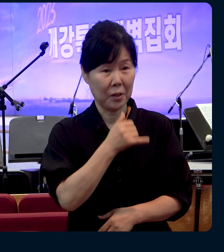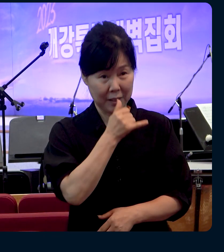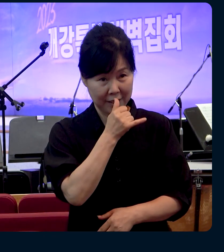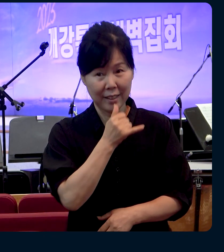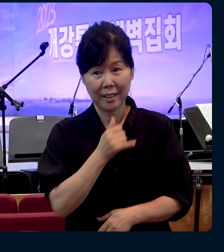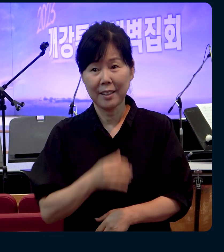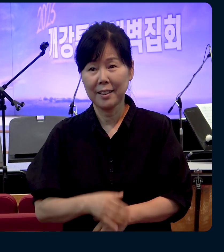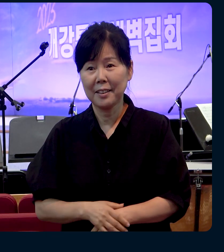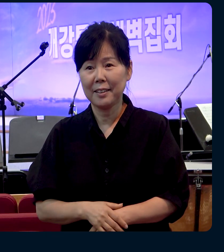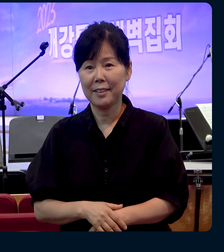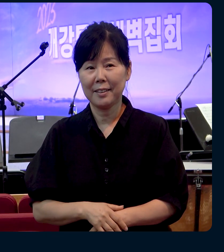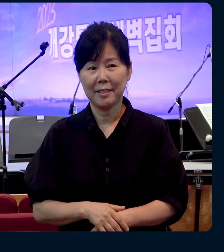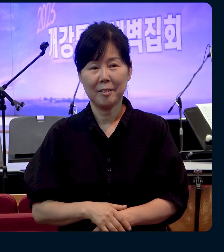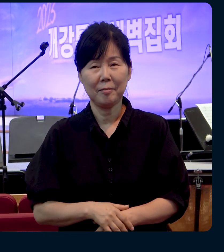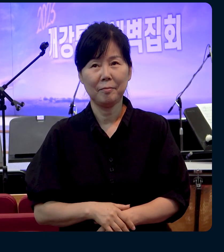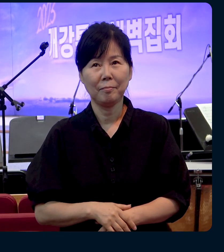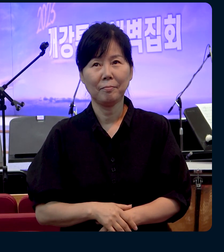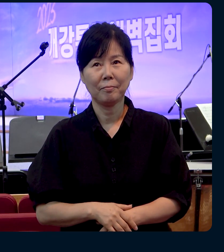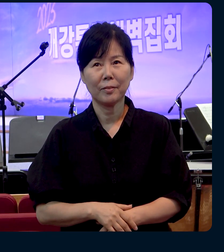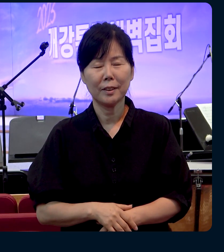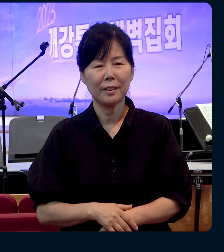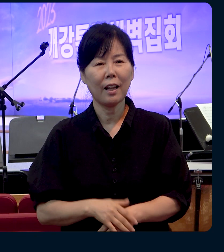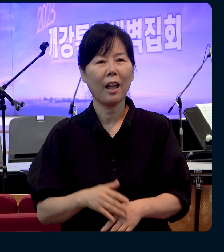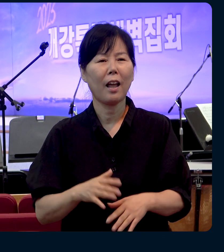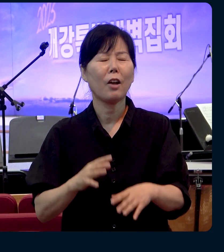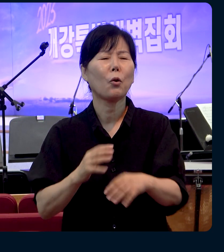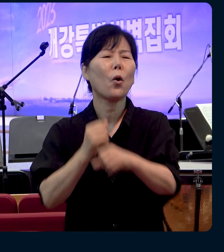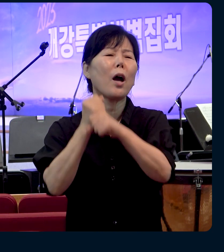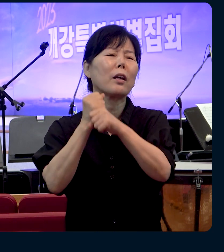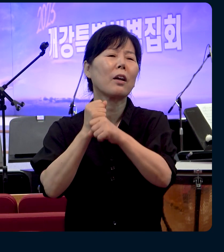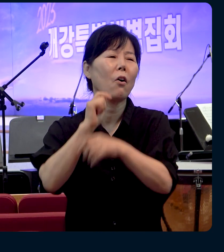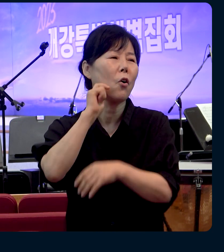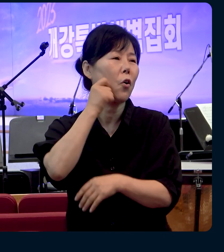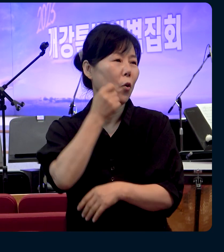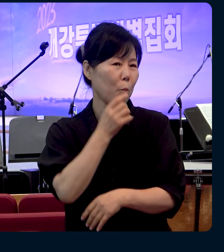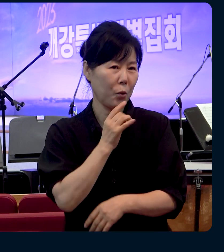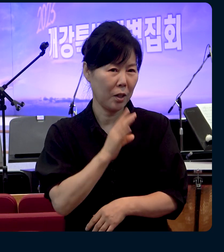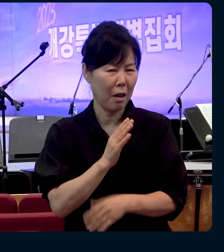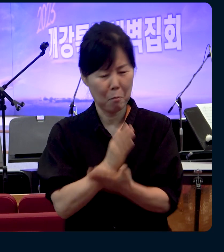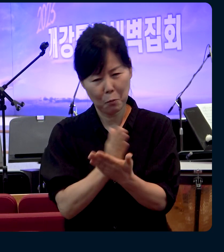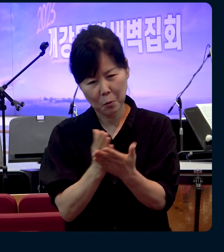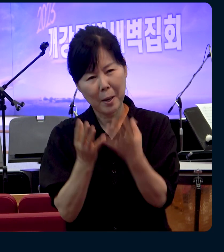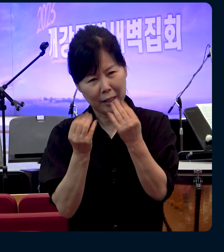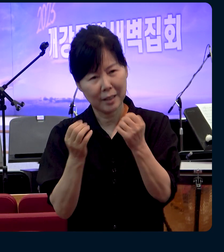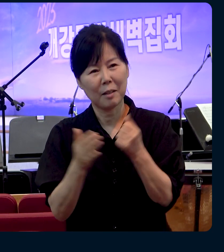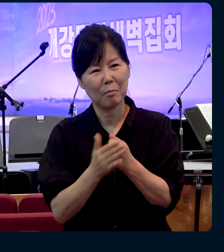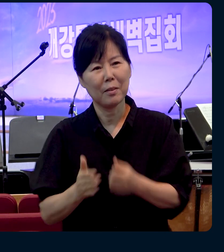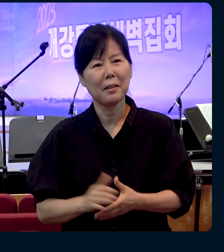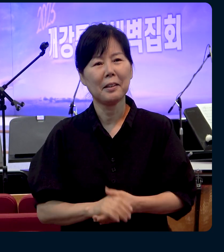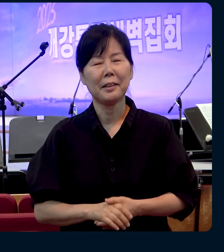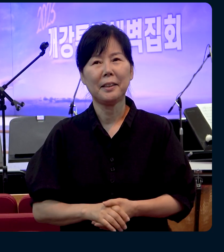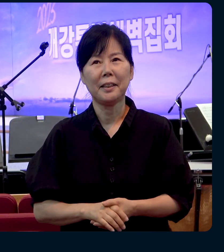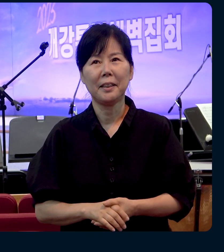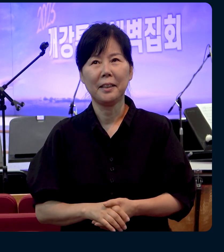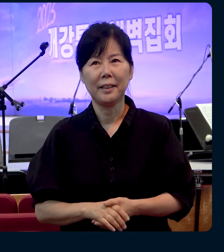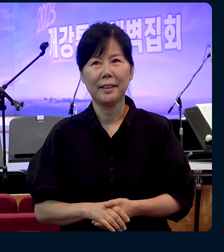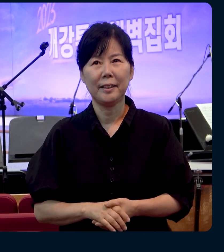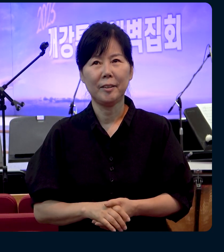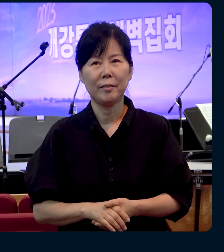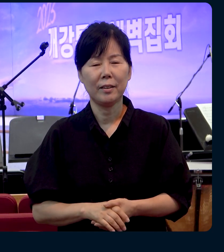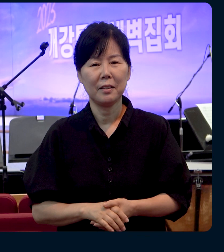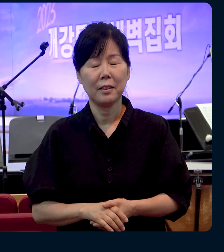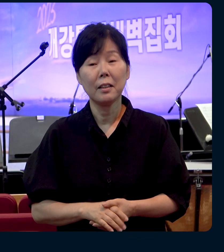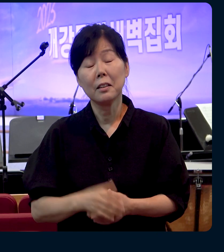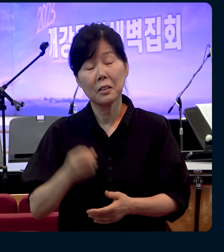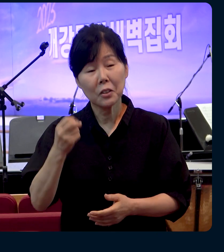거예요. 그런데 그게 요약이 안 되는 거예요. 그런데 사실 여러분 답을 할 수 있으셔야